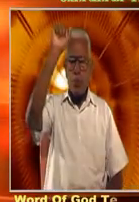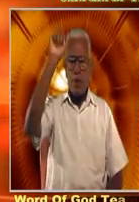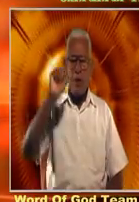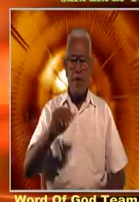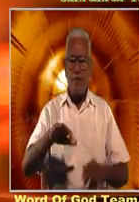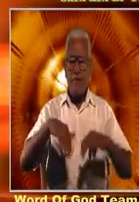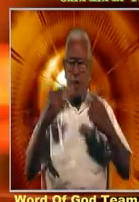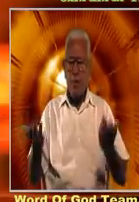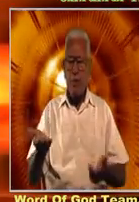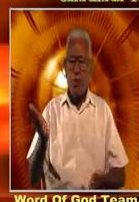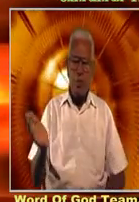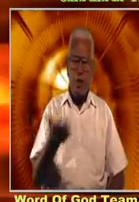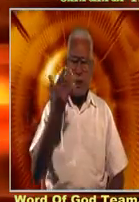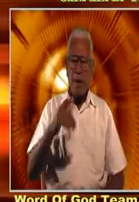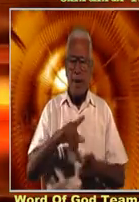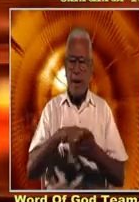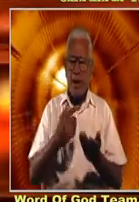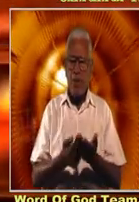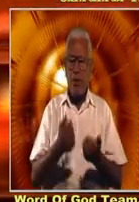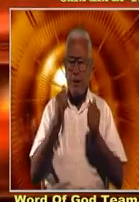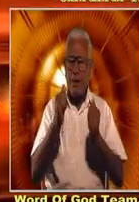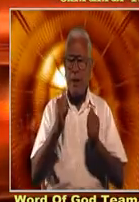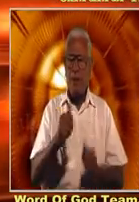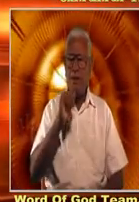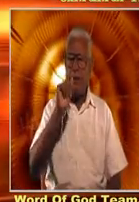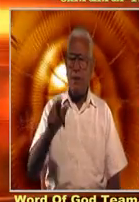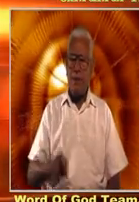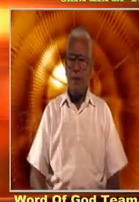எங்களுக்கு உம்மை வெ kernி படுத்த போகிற காரணம் என்ன என்றான